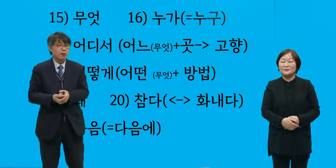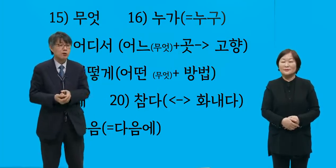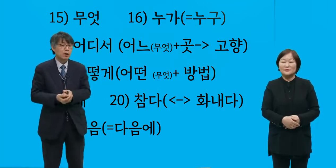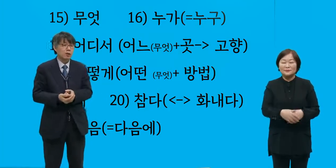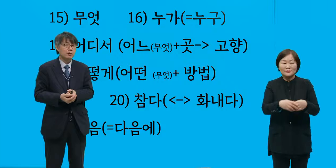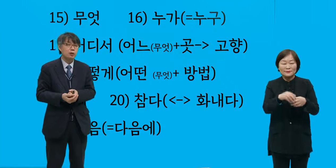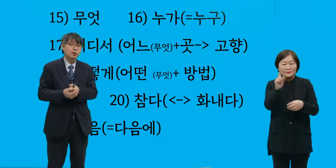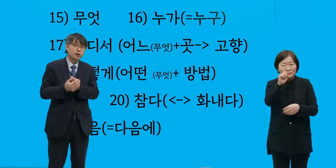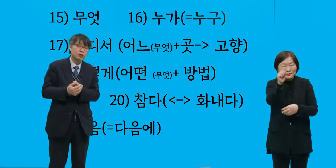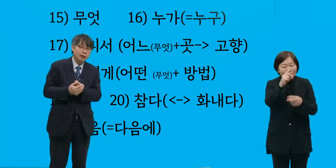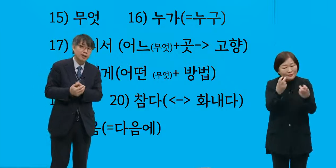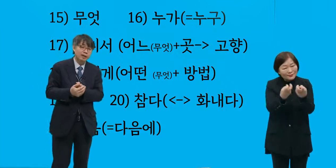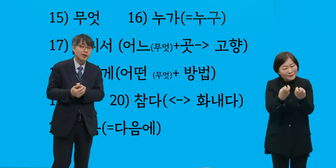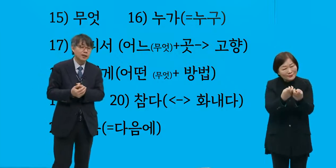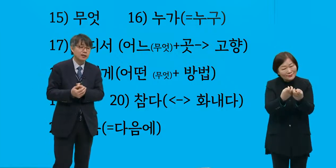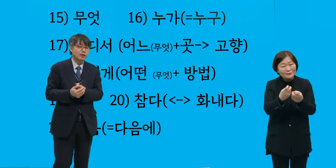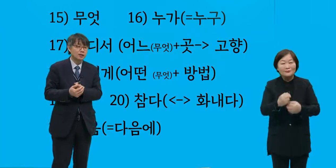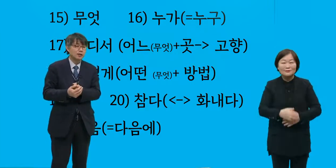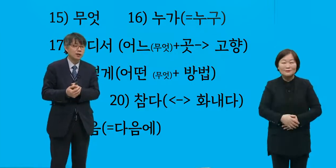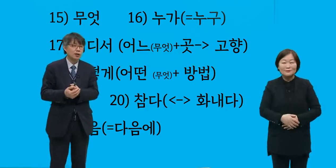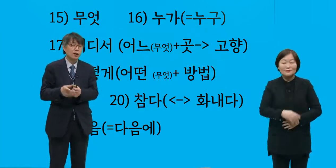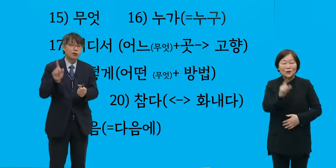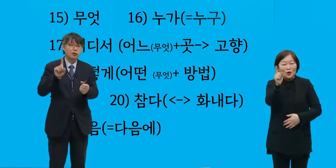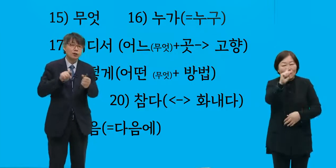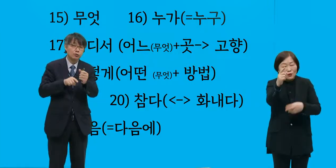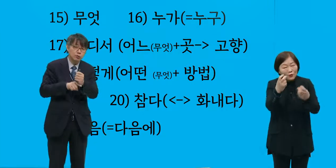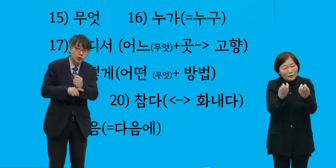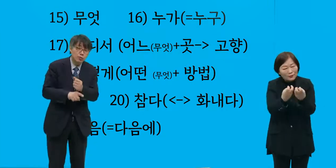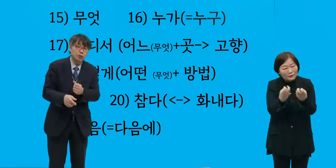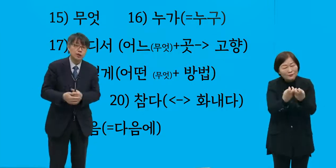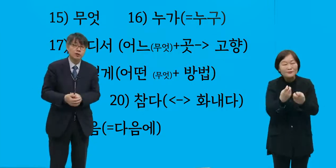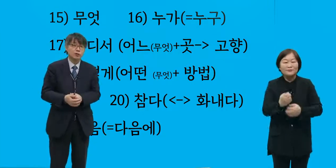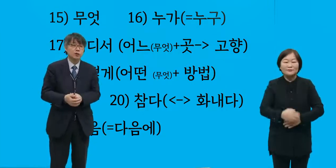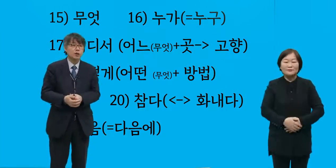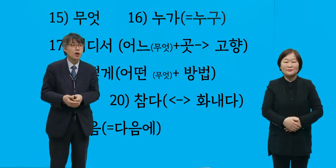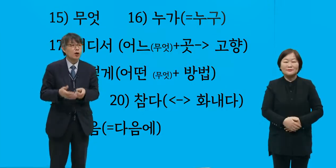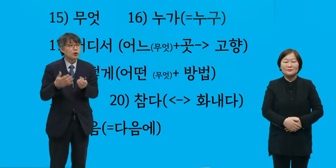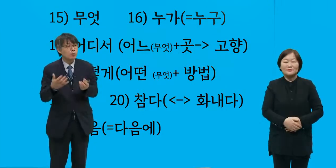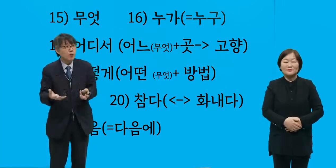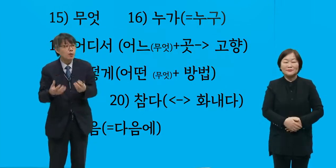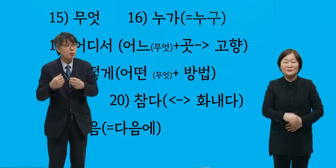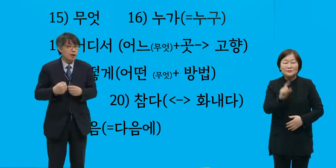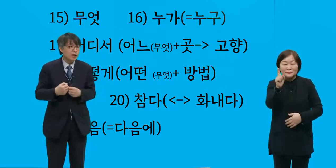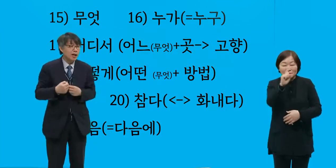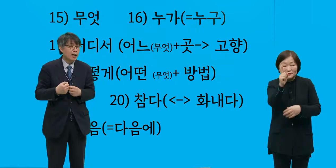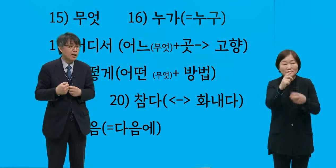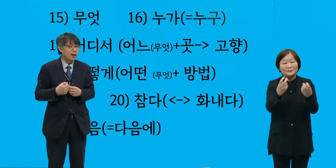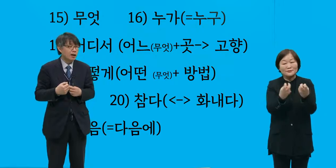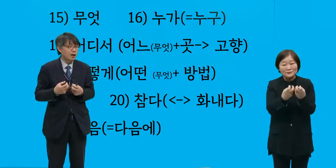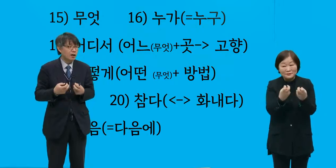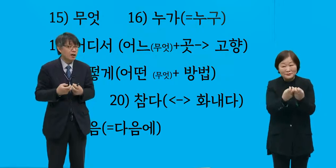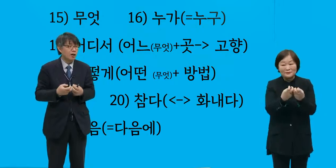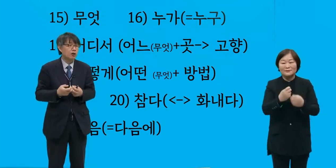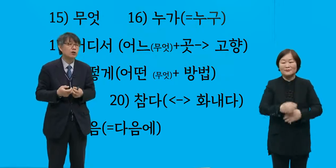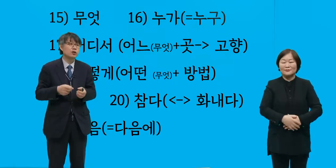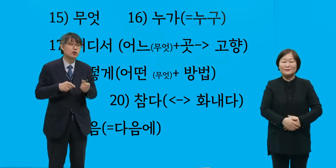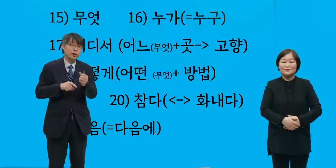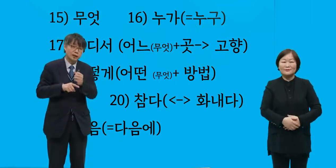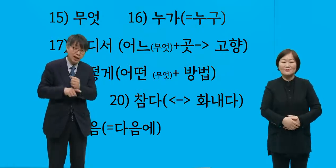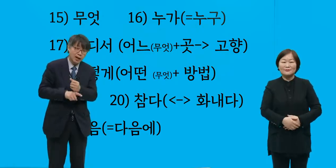어떻게 왔냐, 어떤 이유로 왔냐 이렇게 할 때는 이제 어떤 이유로 이렇게 물을 수 있겠죠. 그러니까 어떤 방법으로 왔냐, 어떤 이유로 왔냐